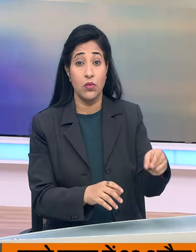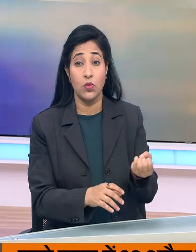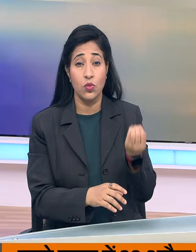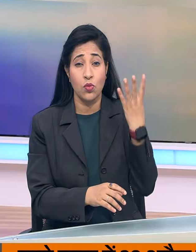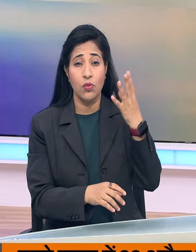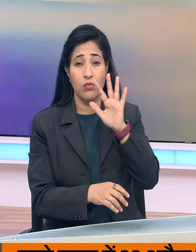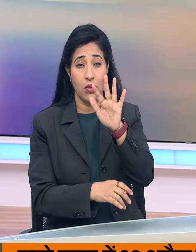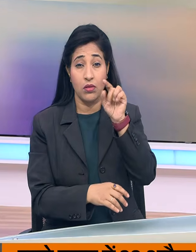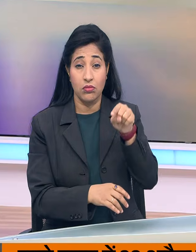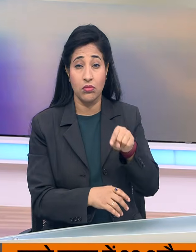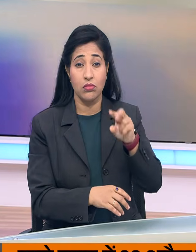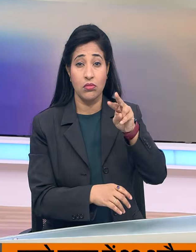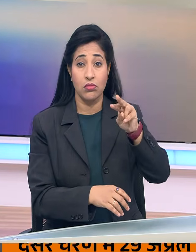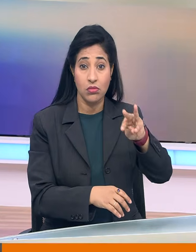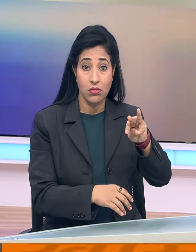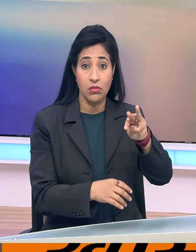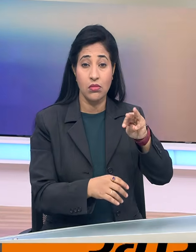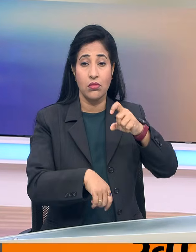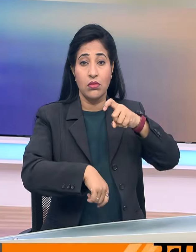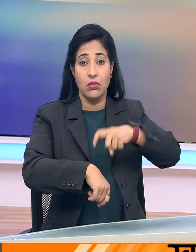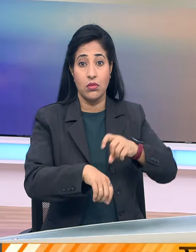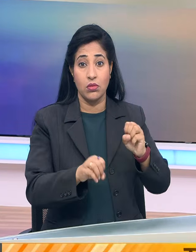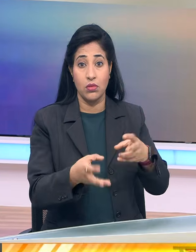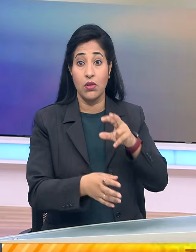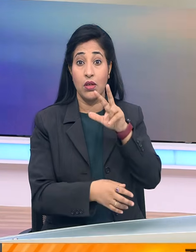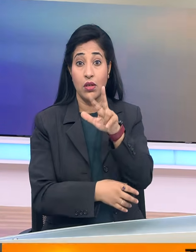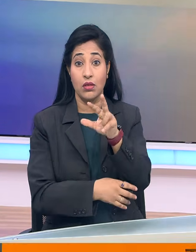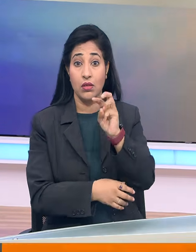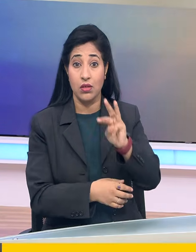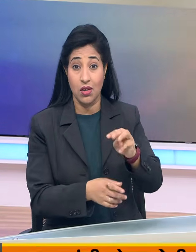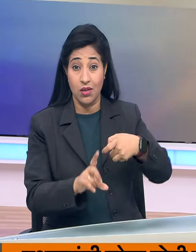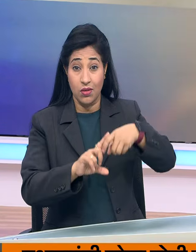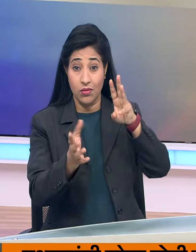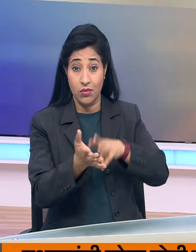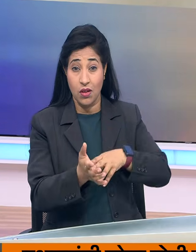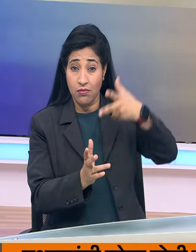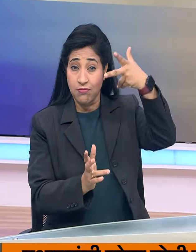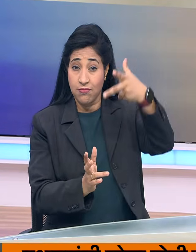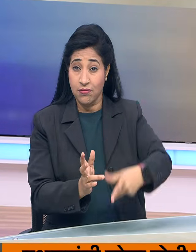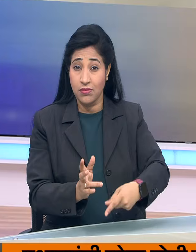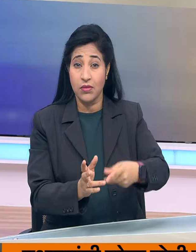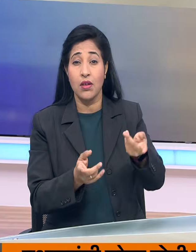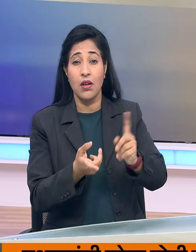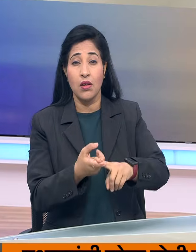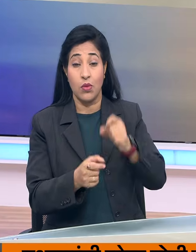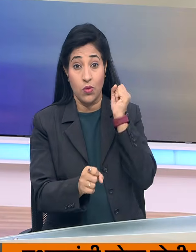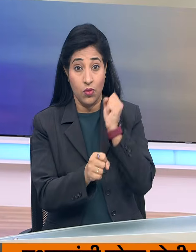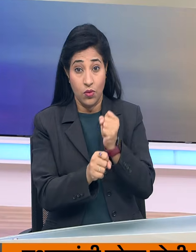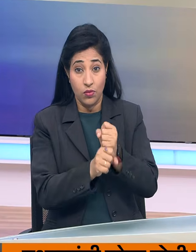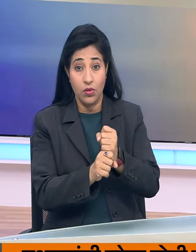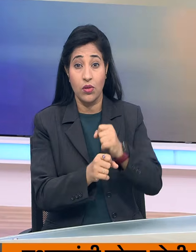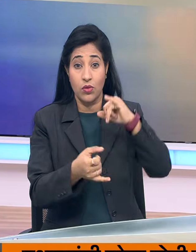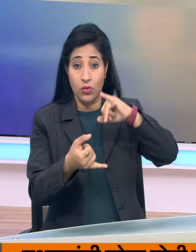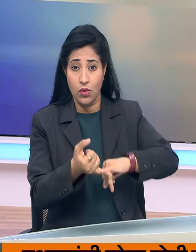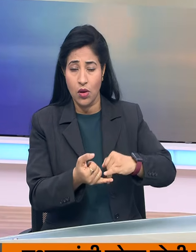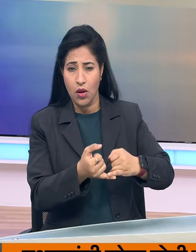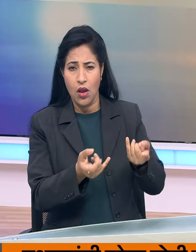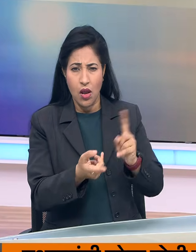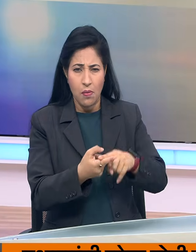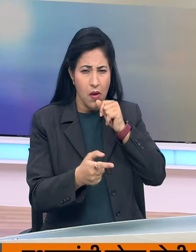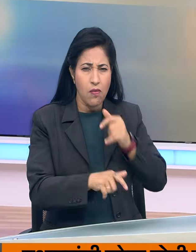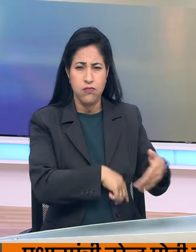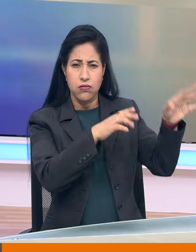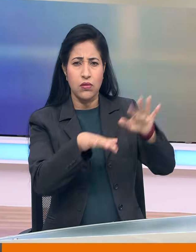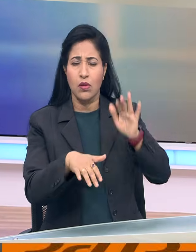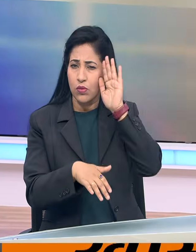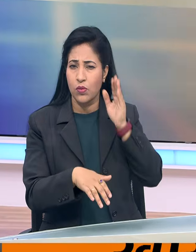सुबह 5:23 पर 83 किलोमीटर की गहराई पर आया। हालांकि प्रशासन द्वारा सुनामी की कोई चेतावनी जारी नहीं